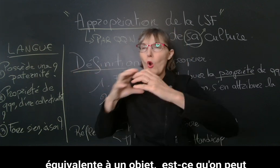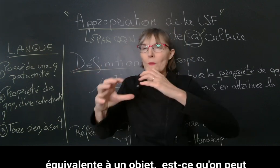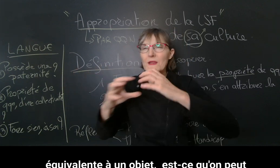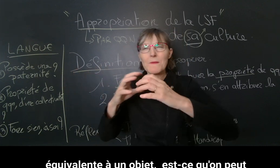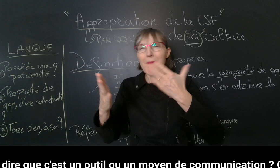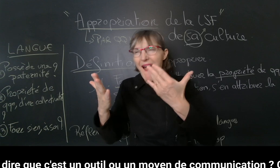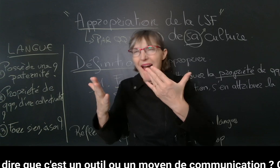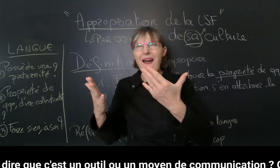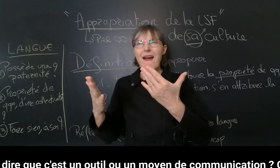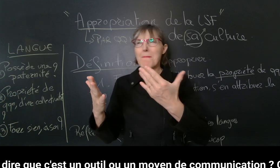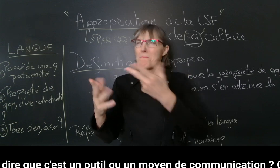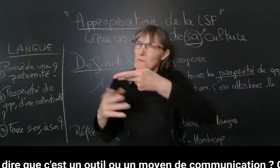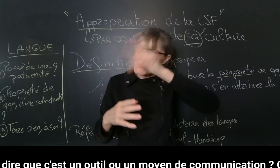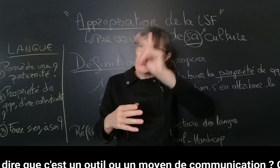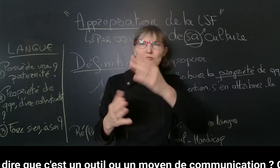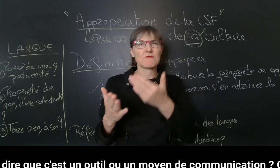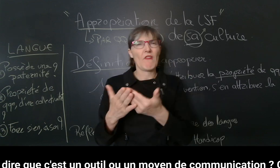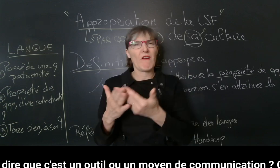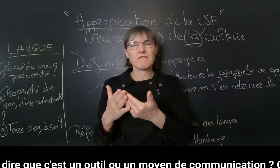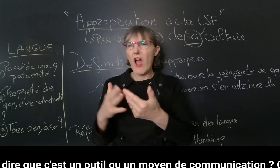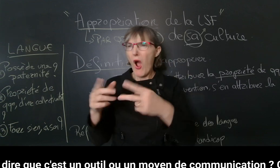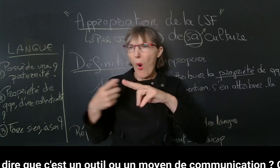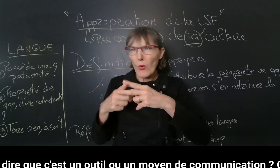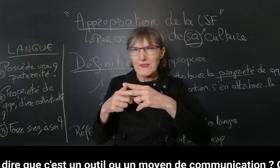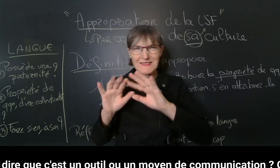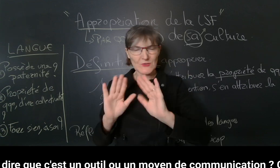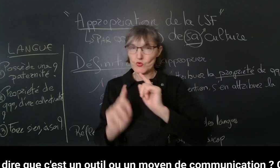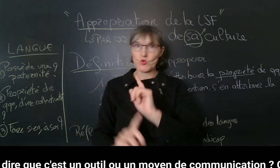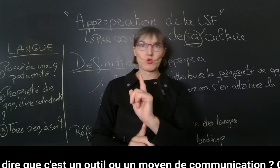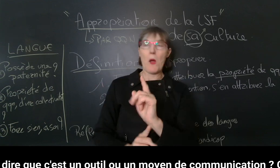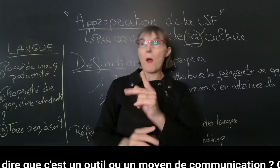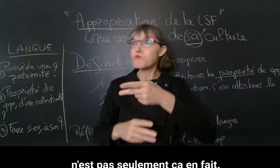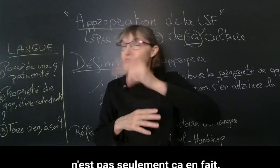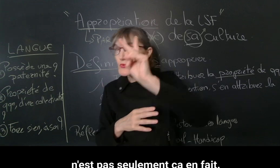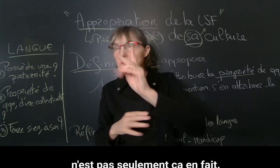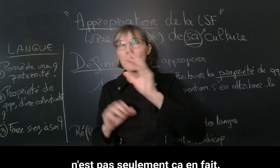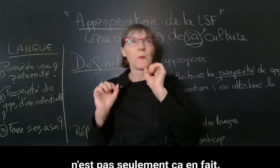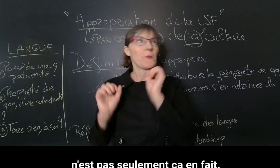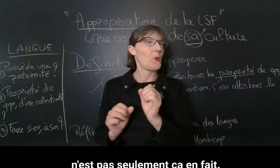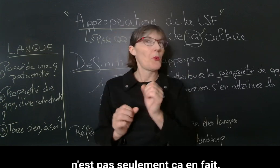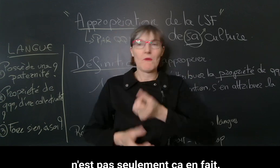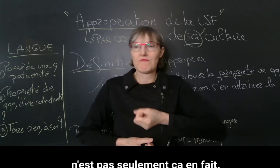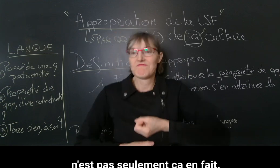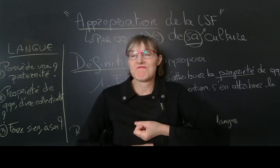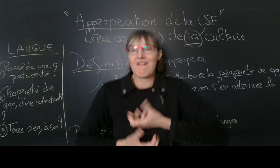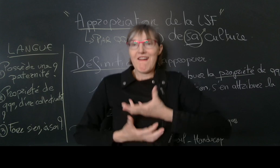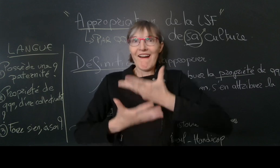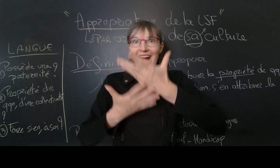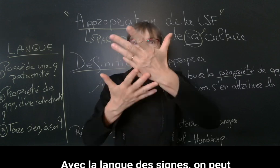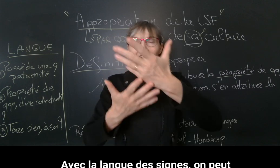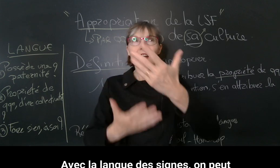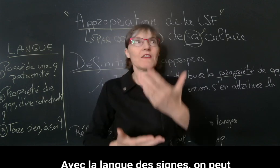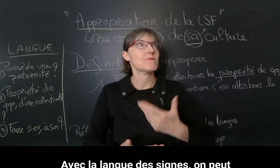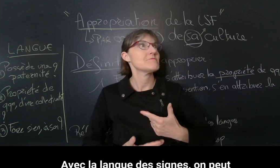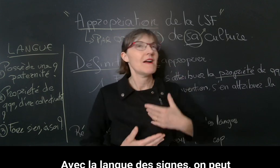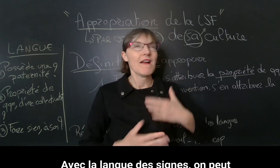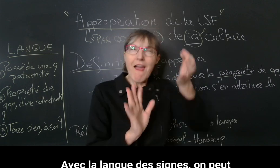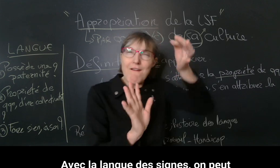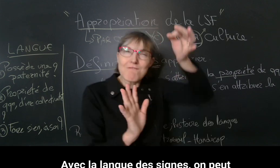est ce qu'on peut dire que c'est un outil ou un moyen de communication c'est pas seulement ça en fait avec la